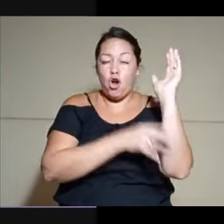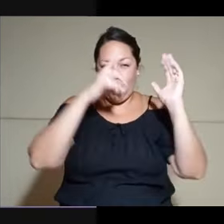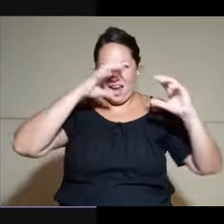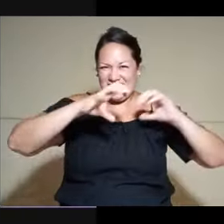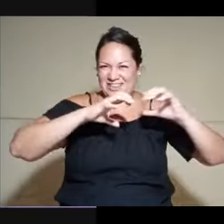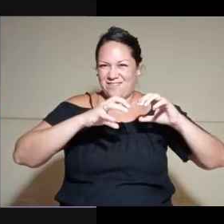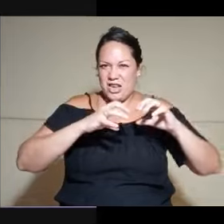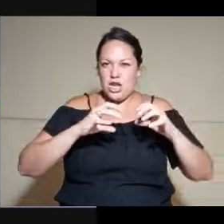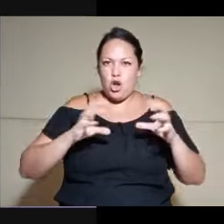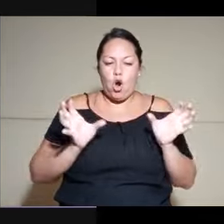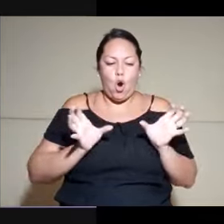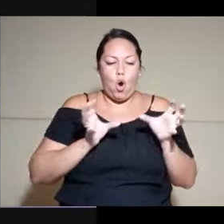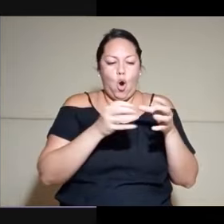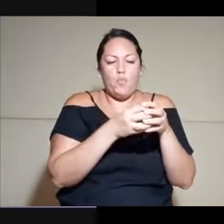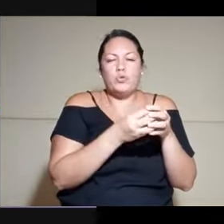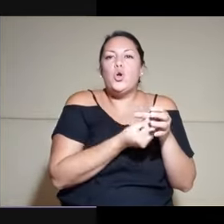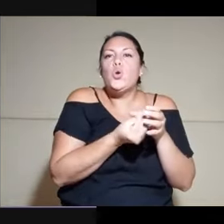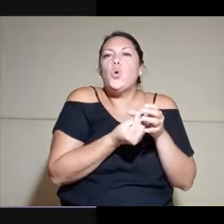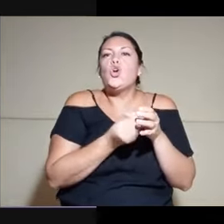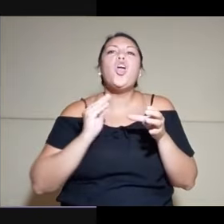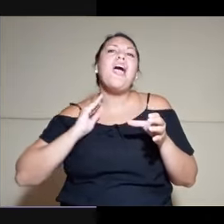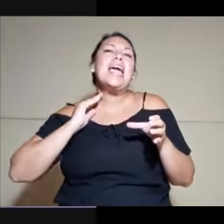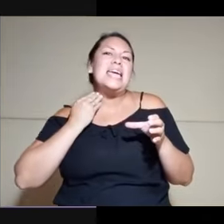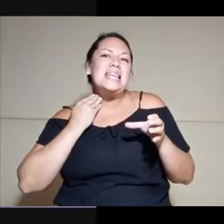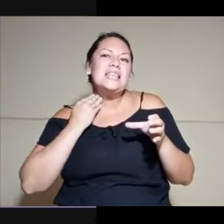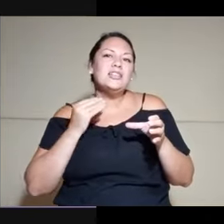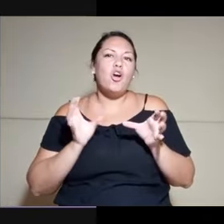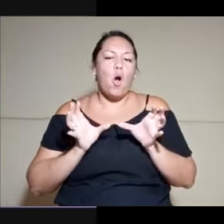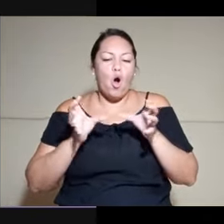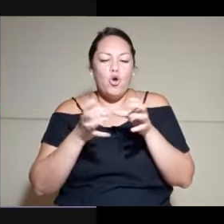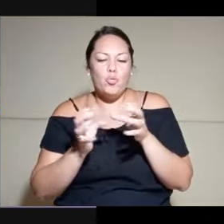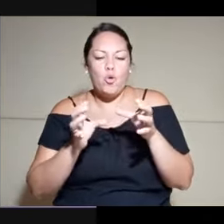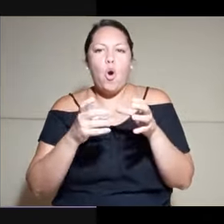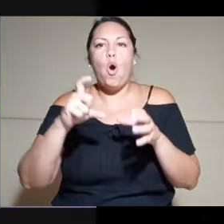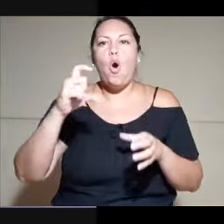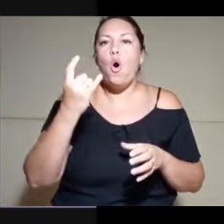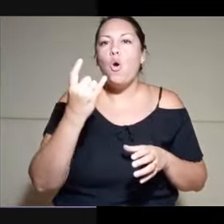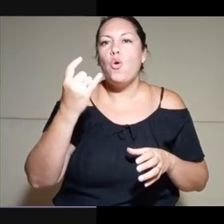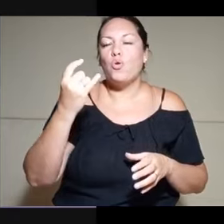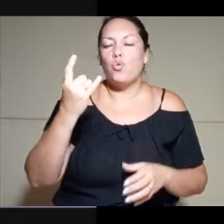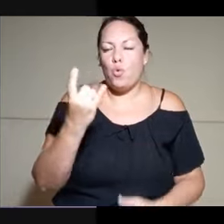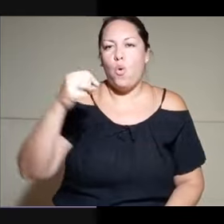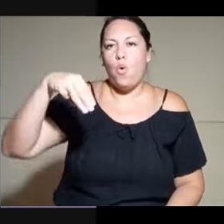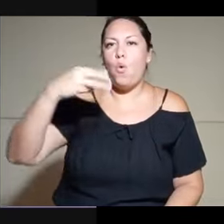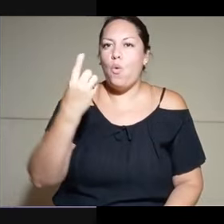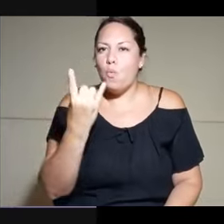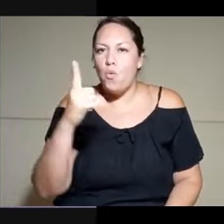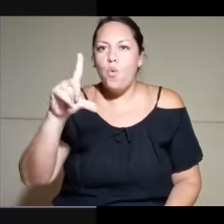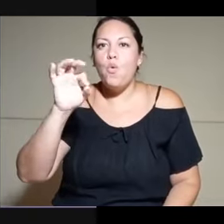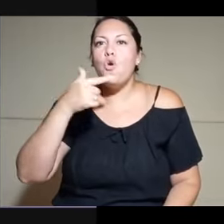Entonces, lo importante de este tronco encefálico es que en este tronco encefálico hay numerosos núcleos grises,